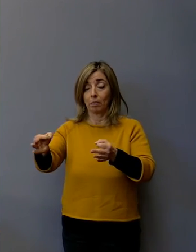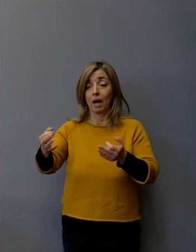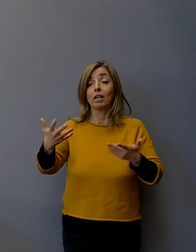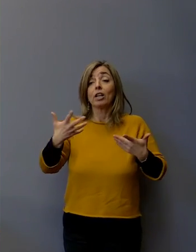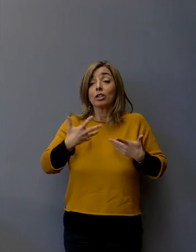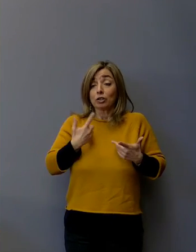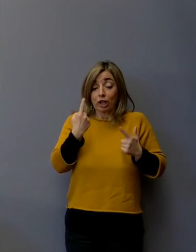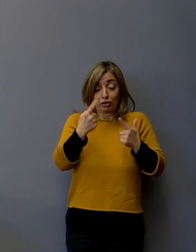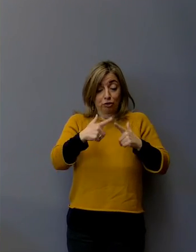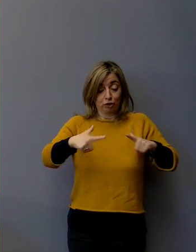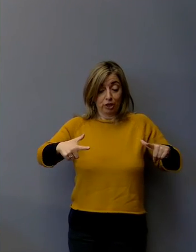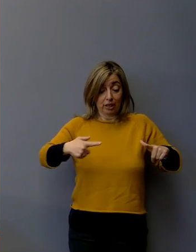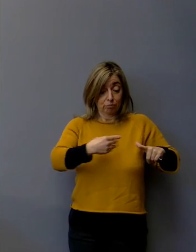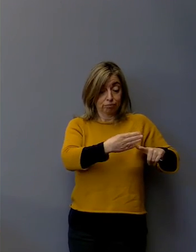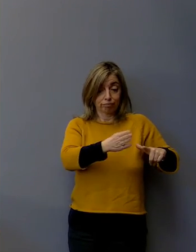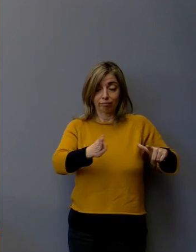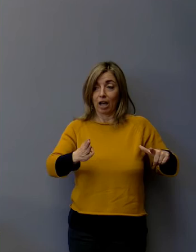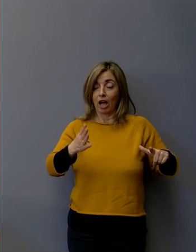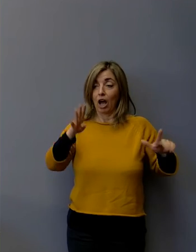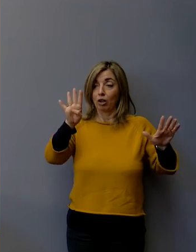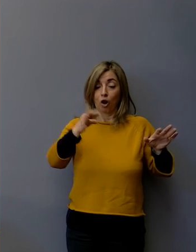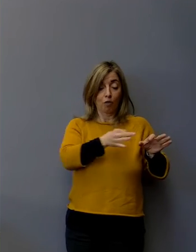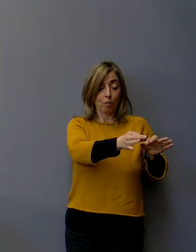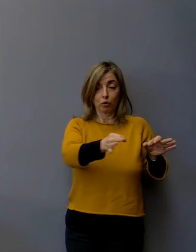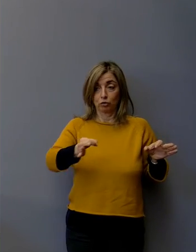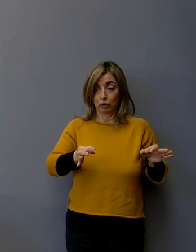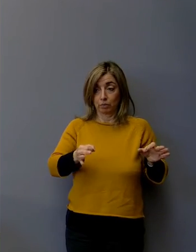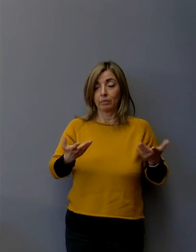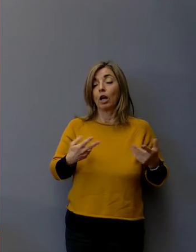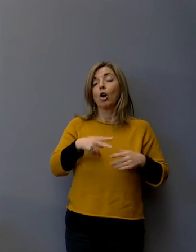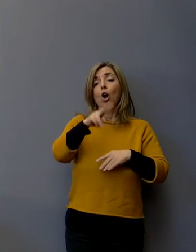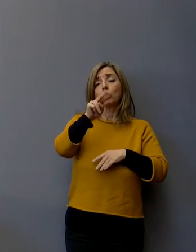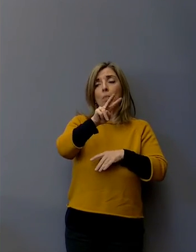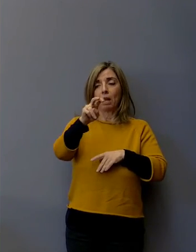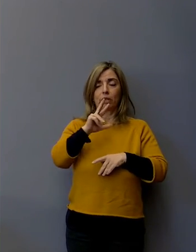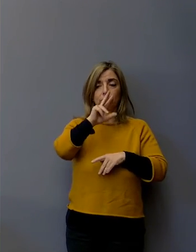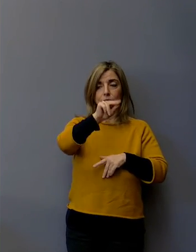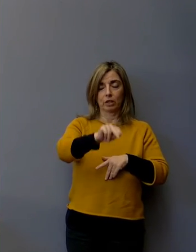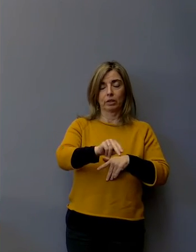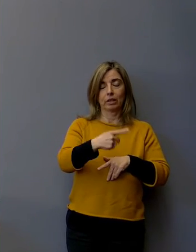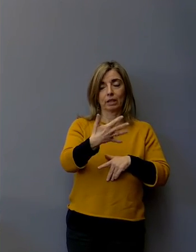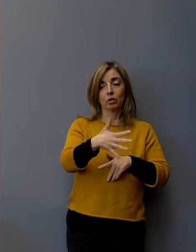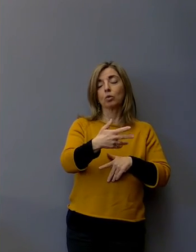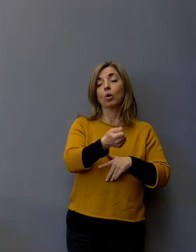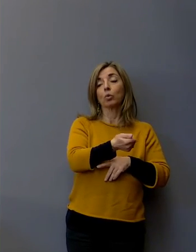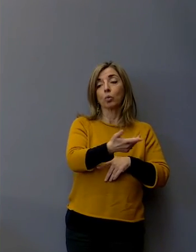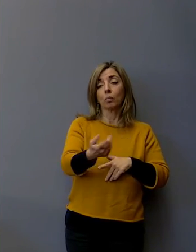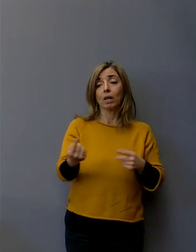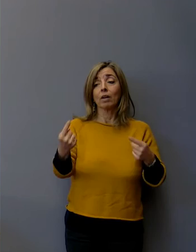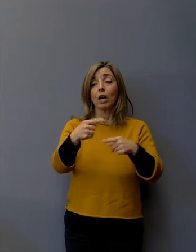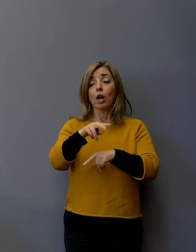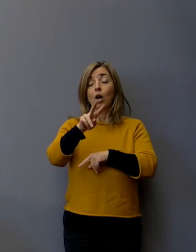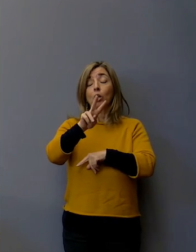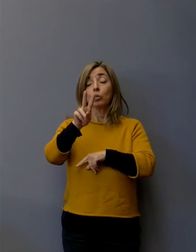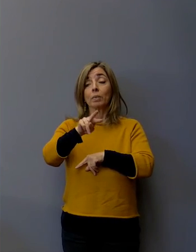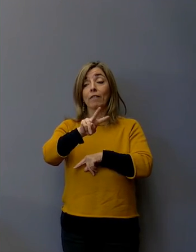municipi ora 2020 abbiamo detto quali erano i numeri nel 2021 ne sono previsti 441 chiaro che